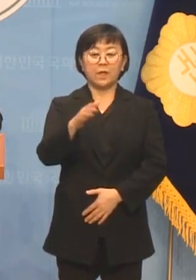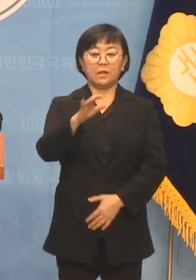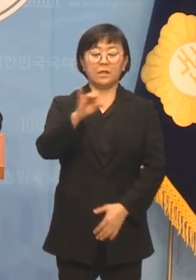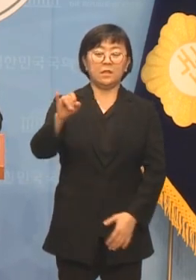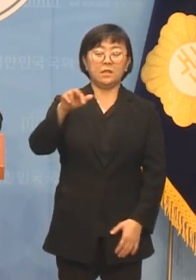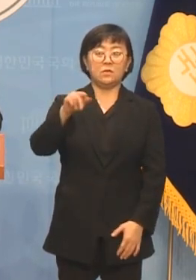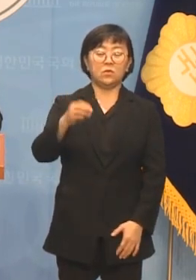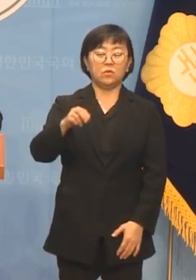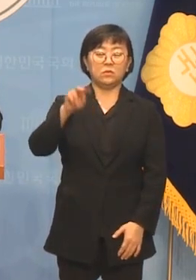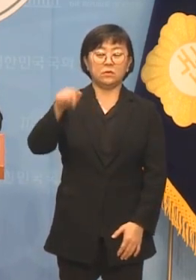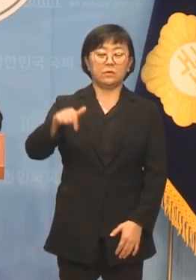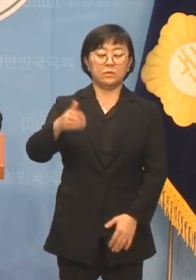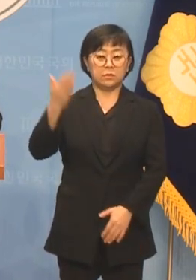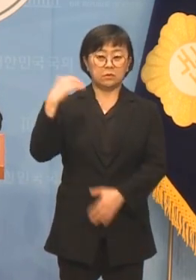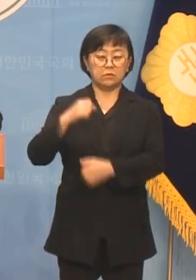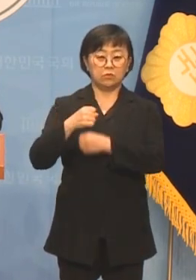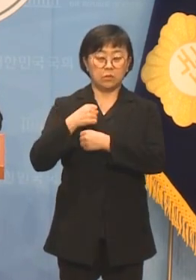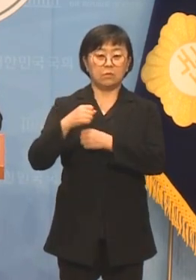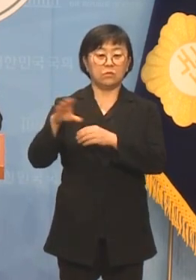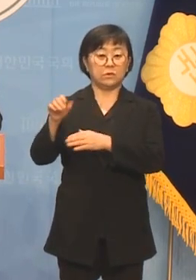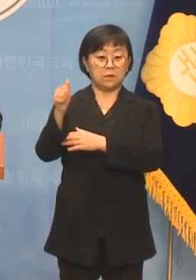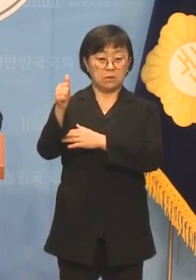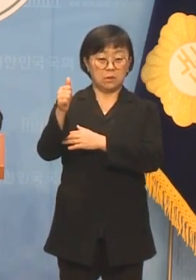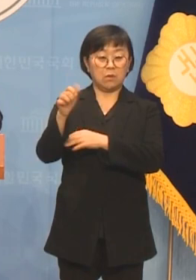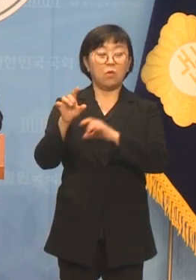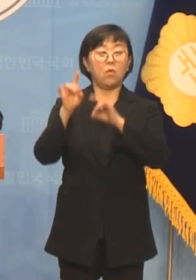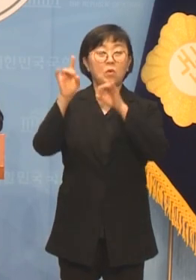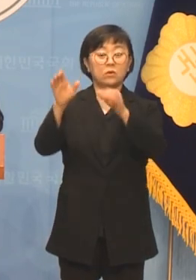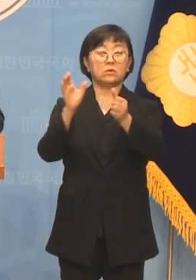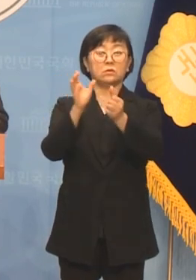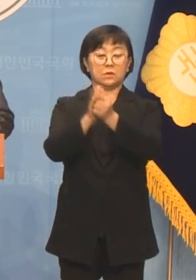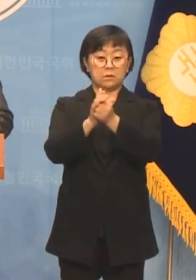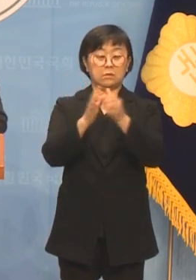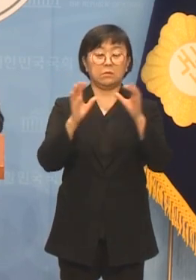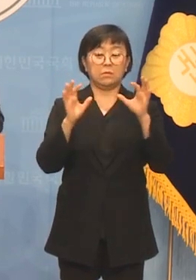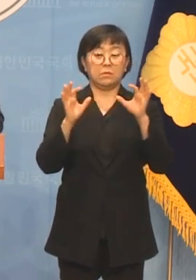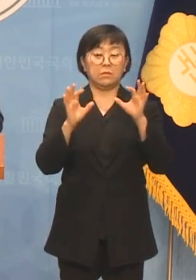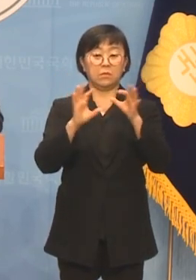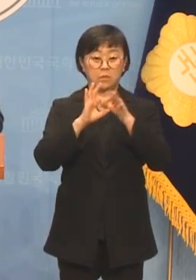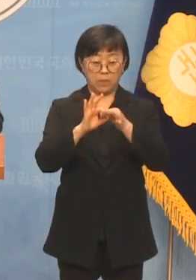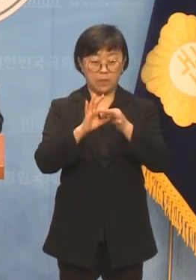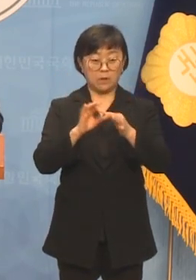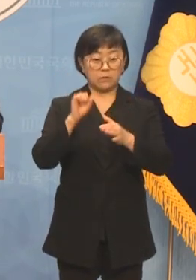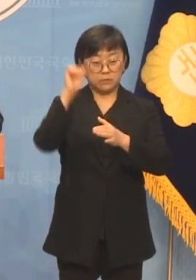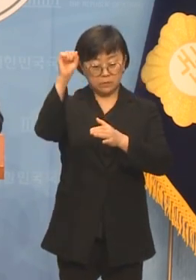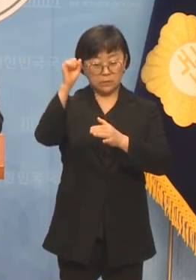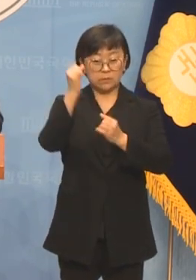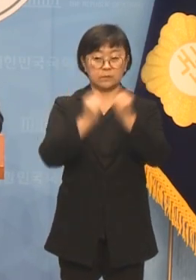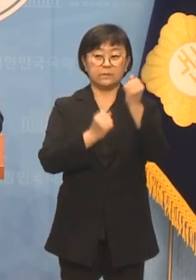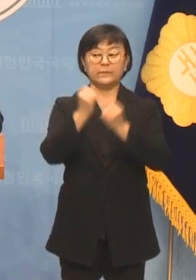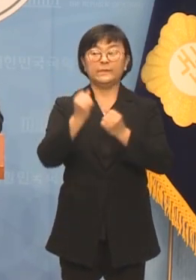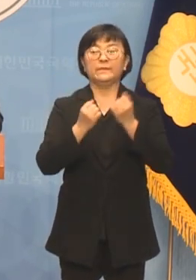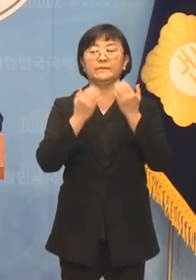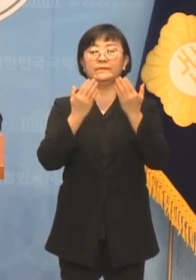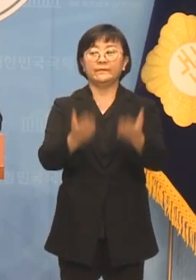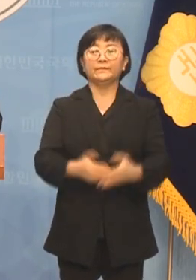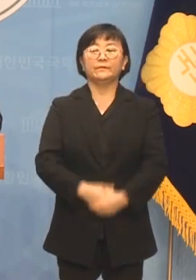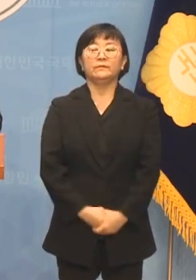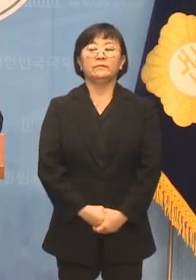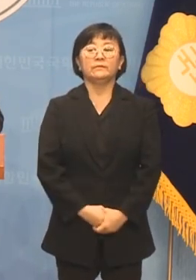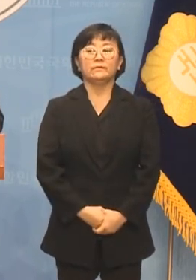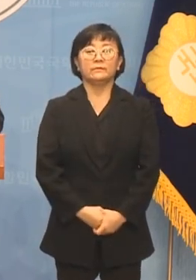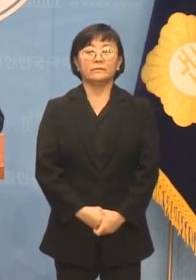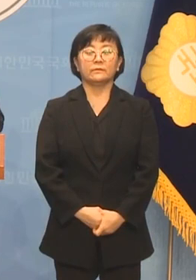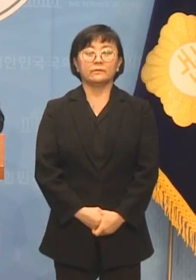이종섭 전 국방부 장관 호주 대사 임명 관련된 규탄 기자회견을 진행하도록